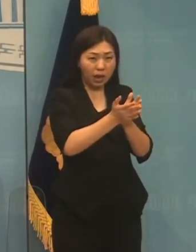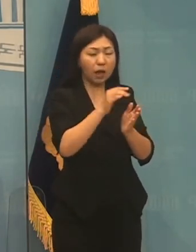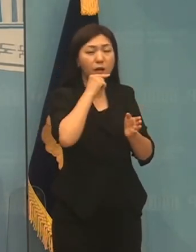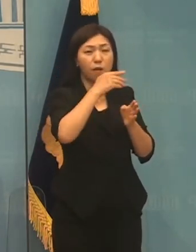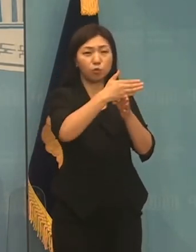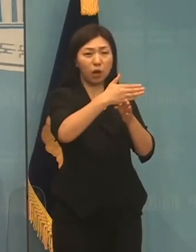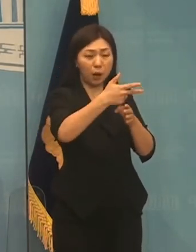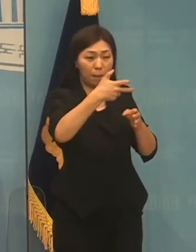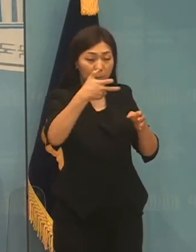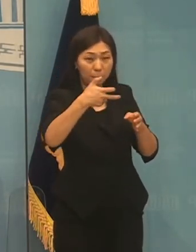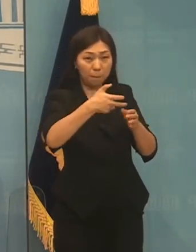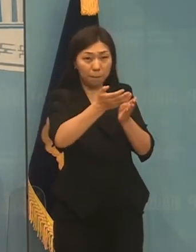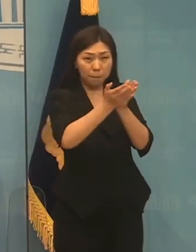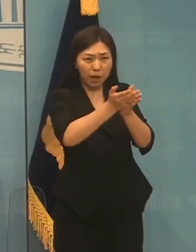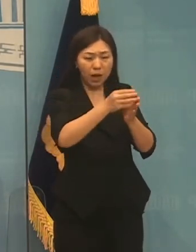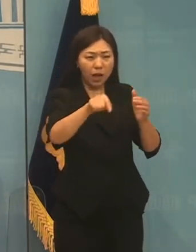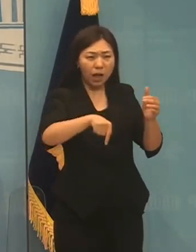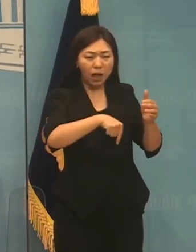수백 발의